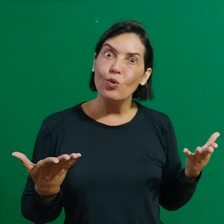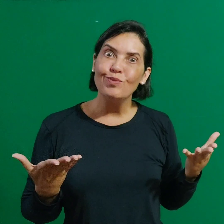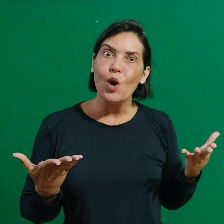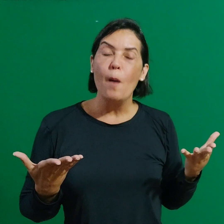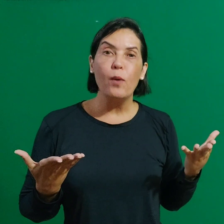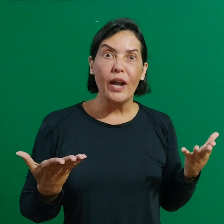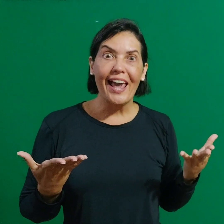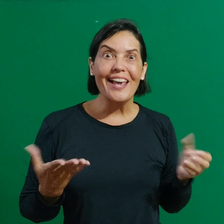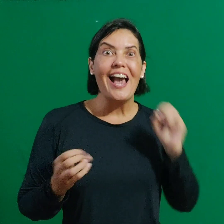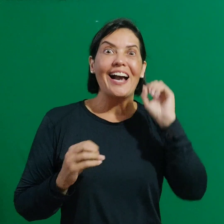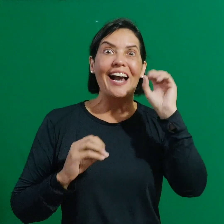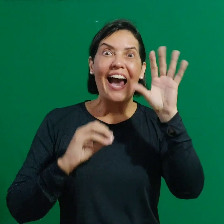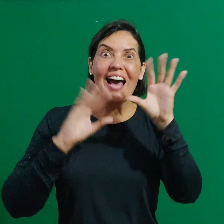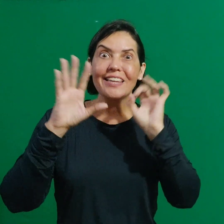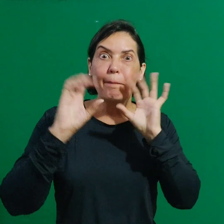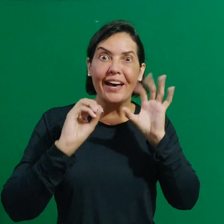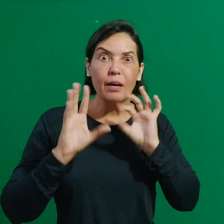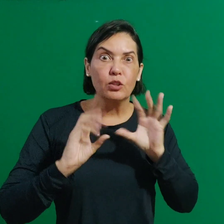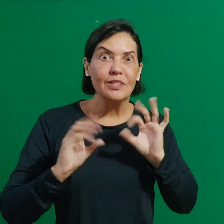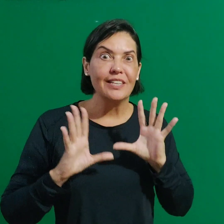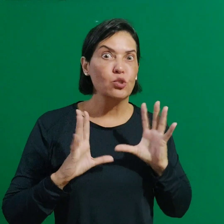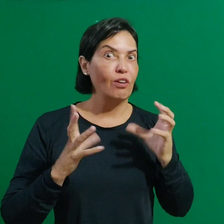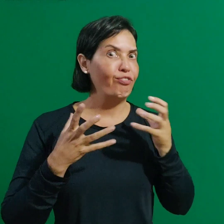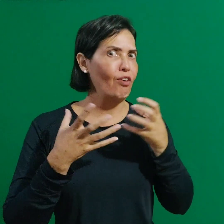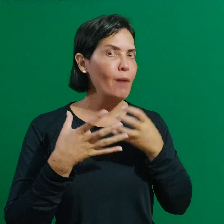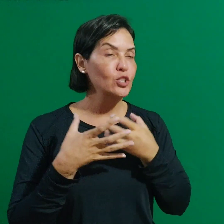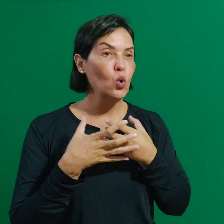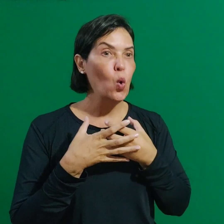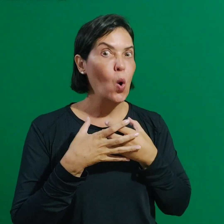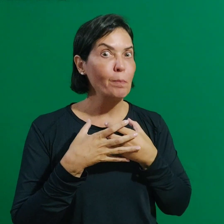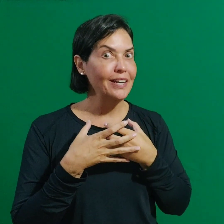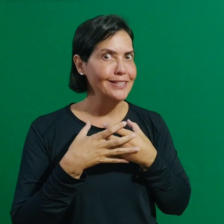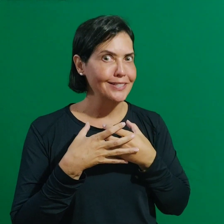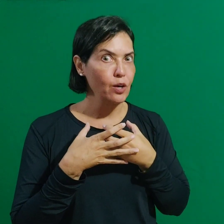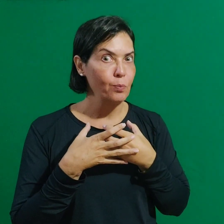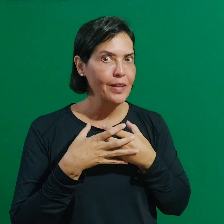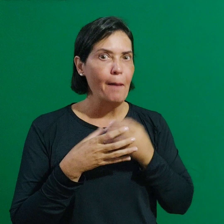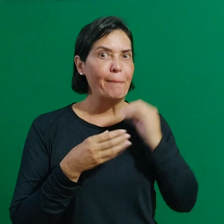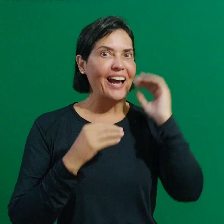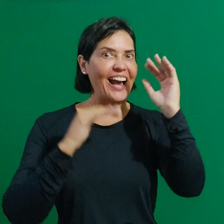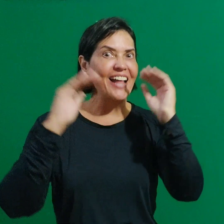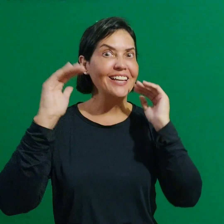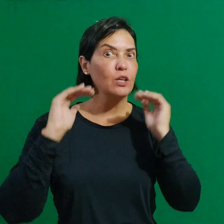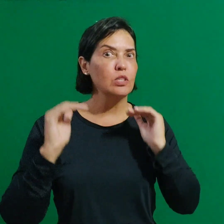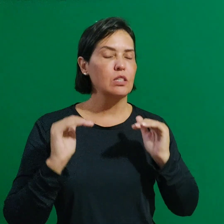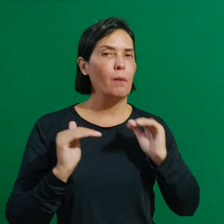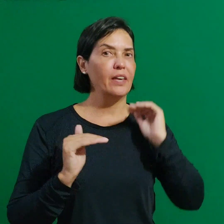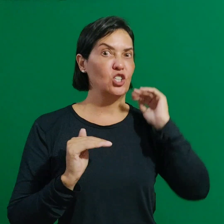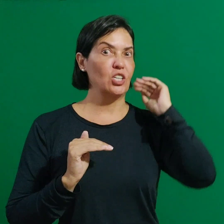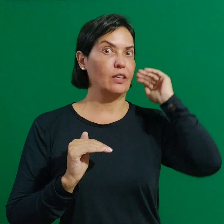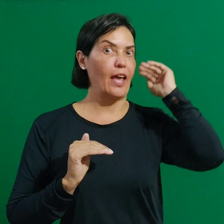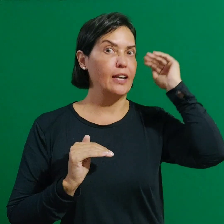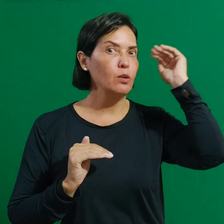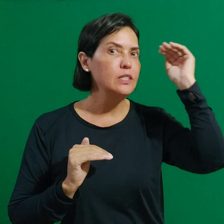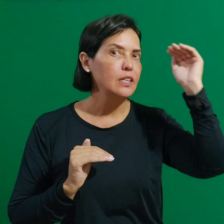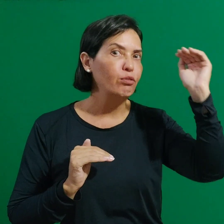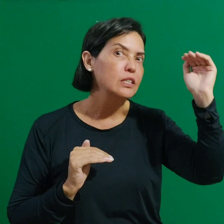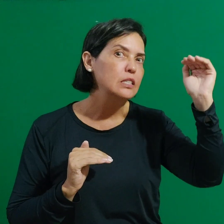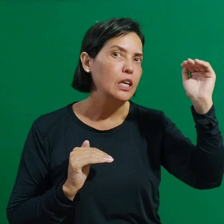comum, porém, cada parâmetro em si, a sua forma de combinação para cada língua de sinal, porque a gente já tem a língua de sinal